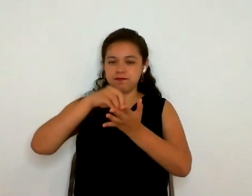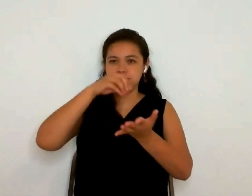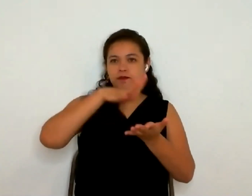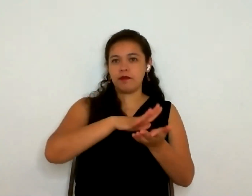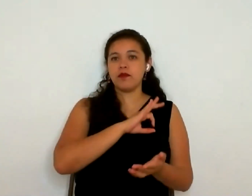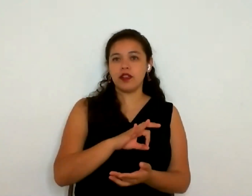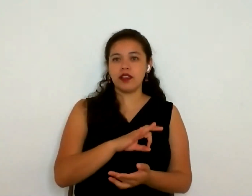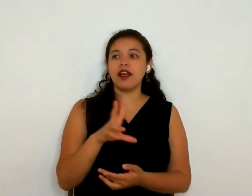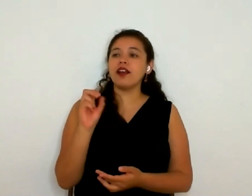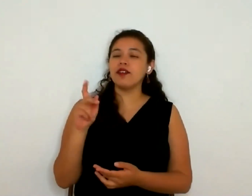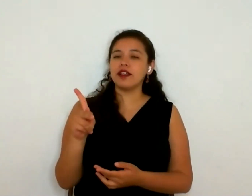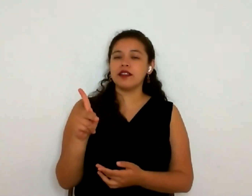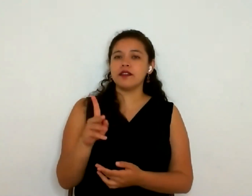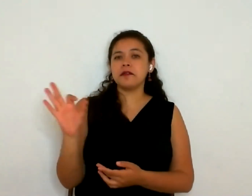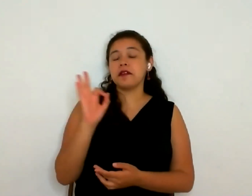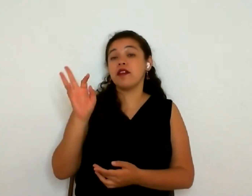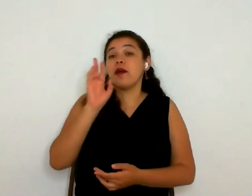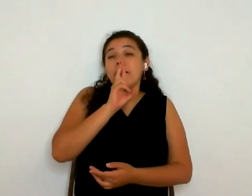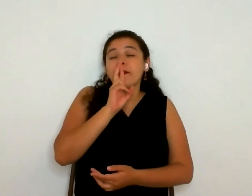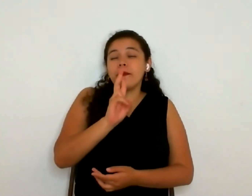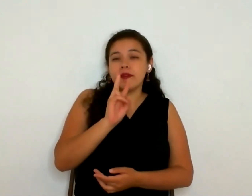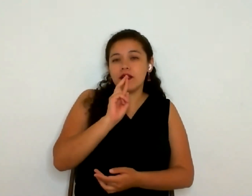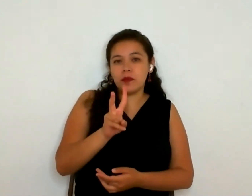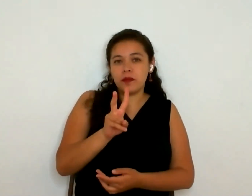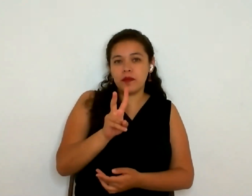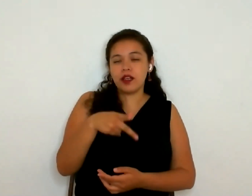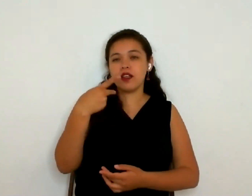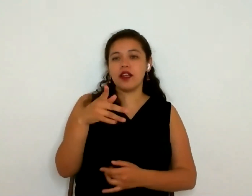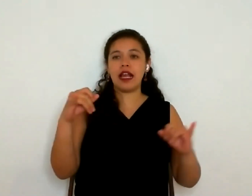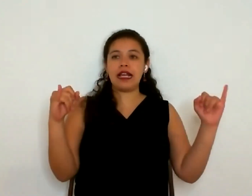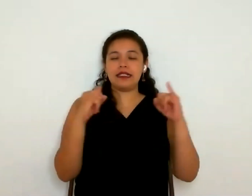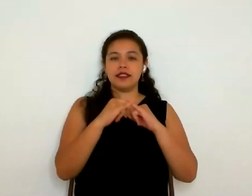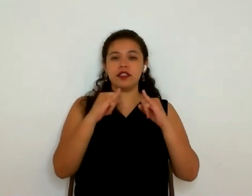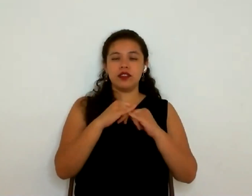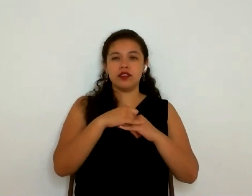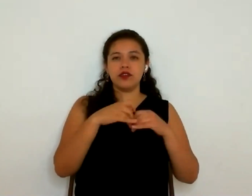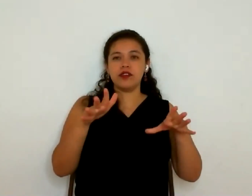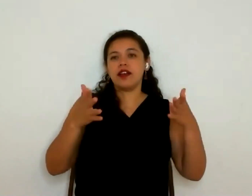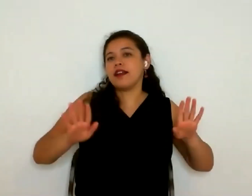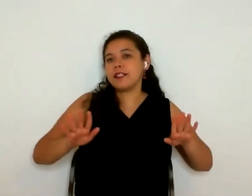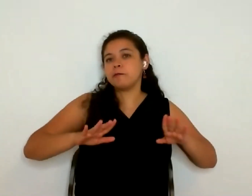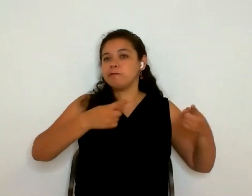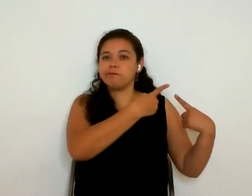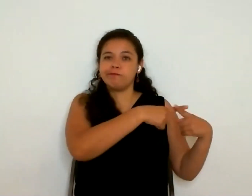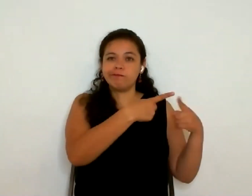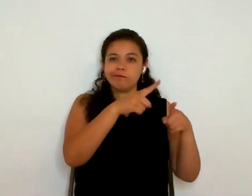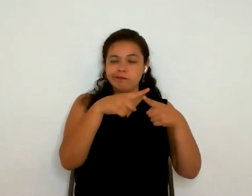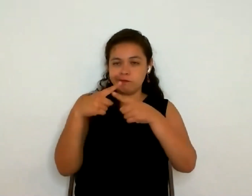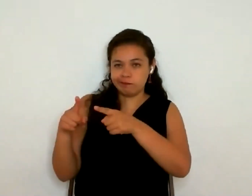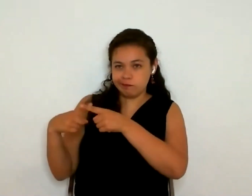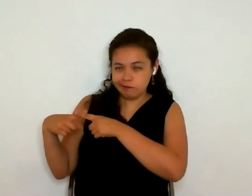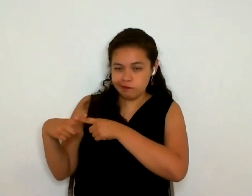a lo mejor lo ideal claro puede que las inscripciones varían un poco en cuanto a las características de la población